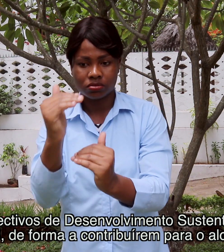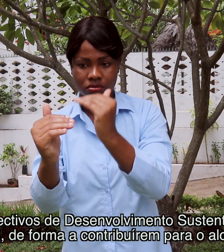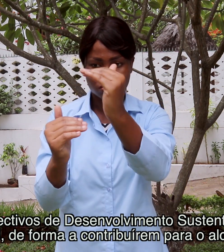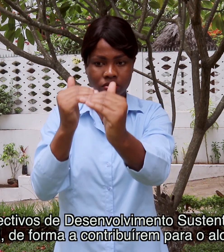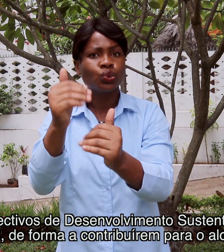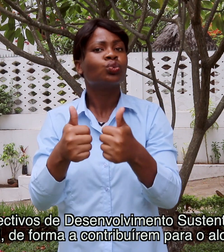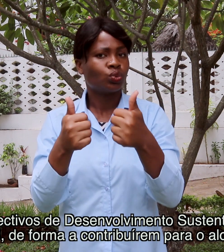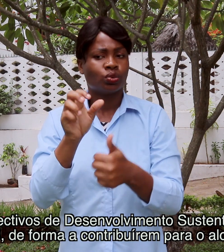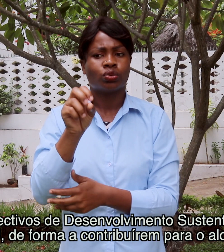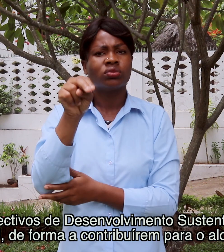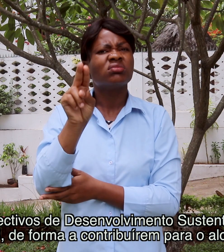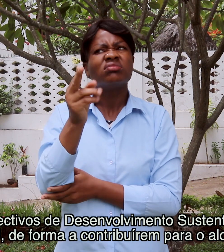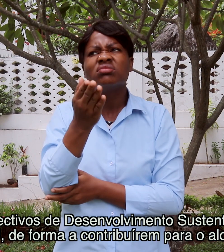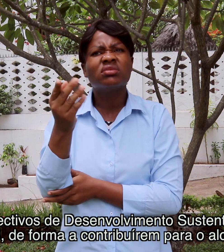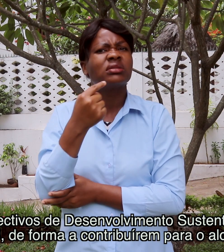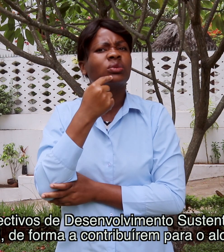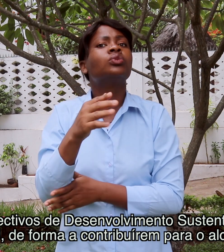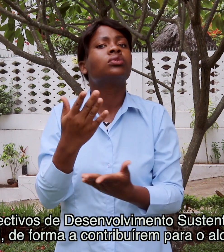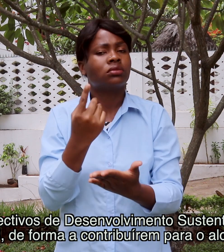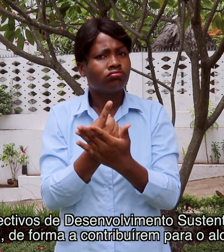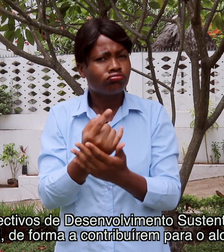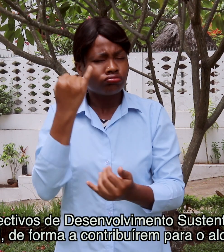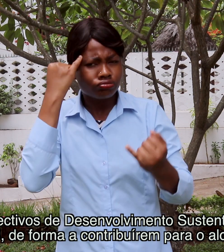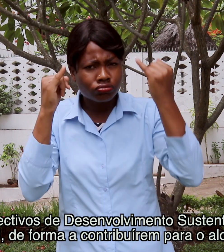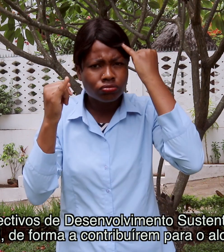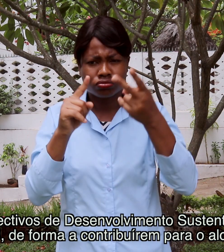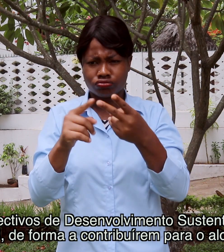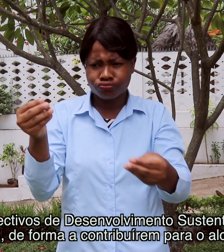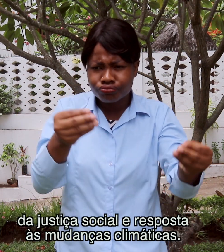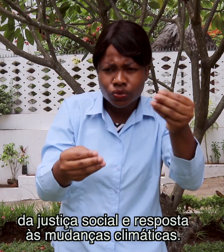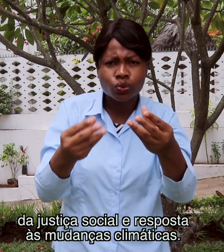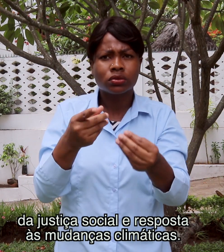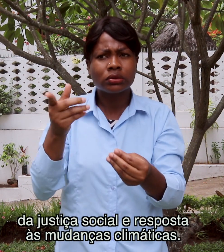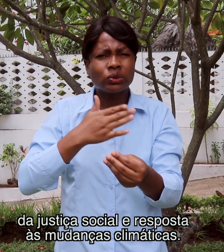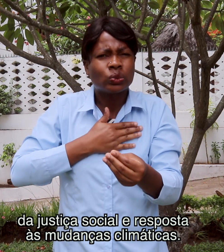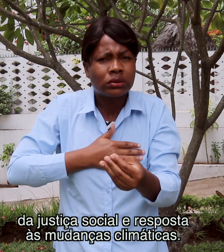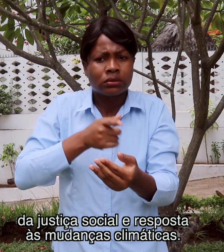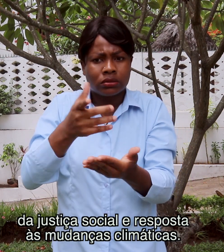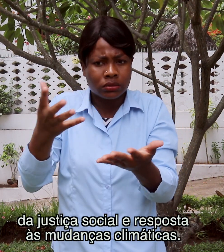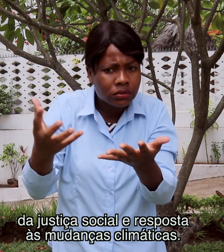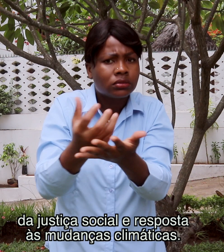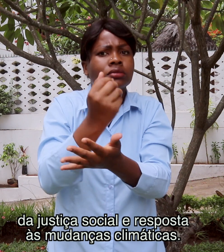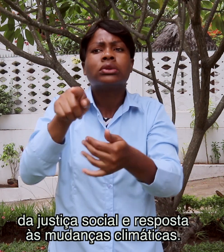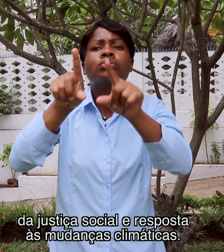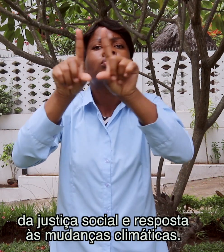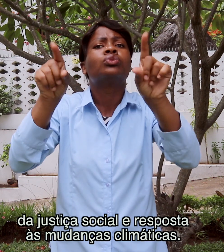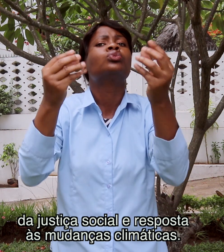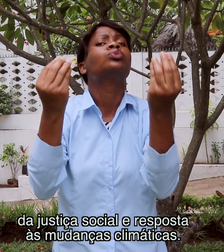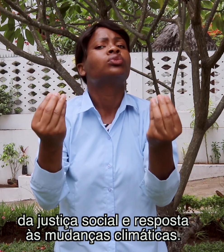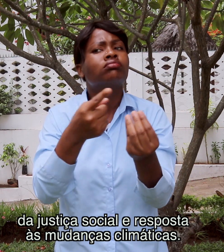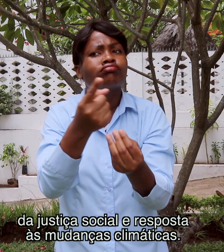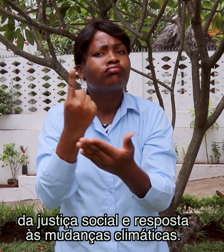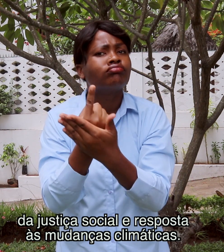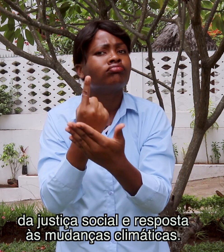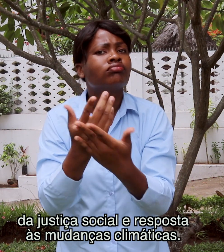Objetivos de Desenvolvimento Sustentável da ONU, de forma a contribuírem para o alcance da justiça social e resposta às